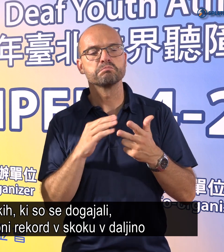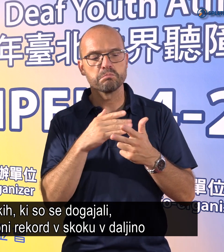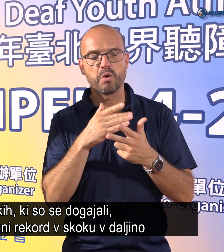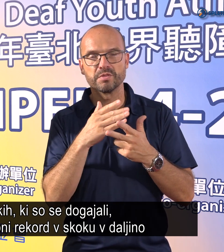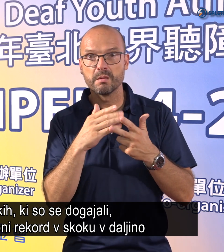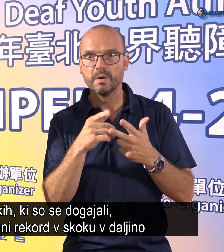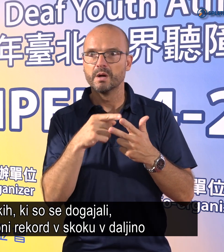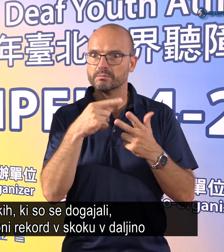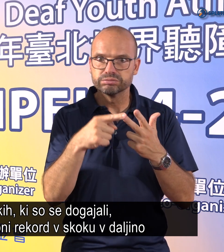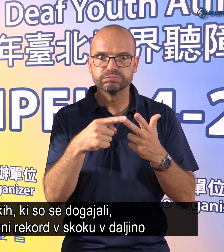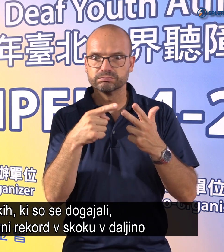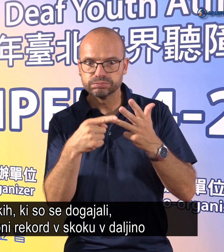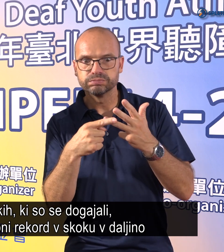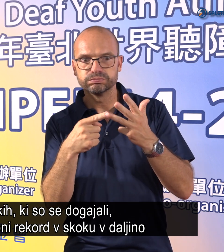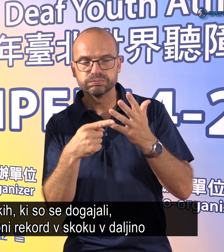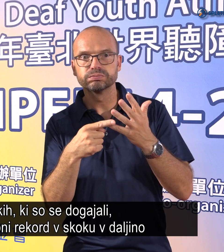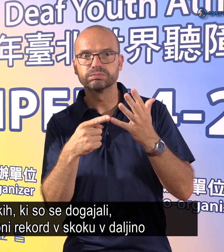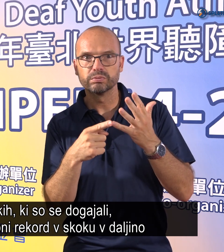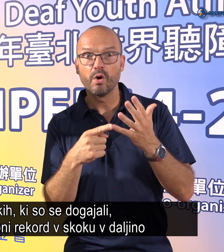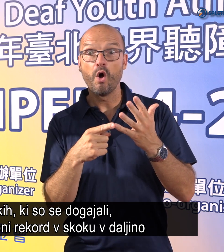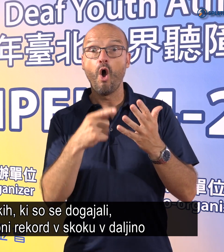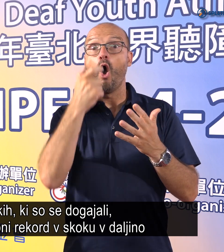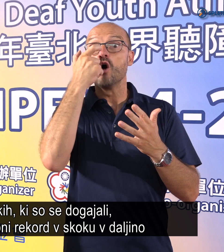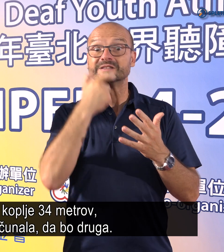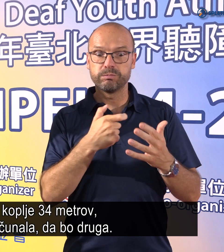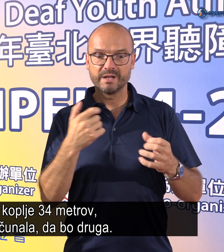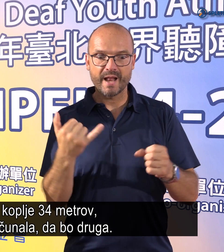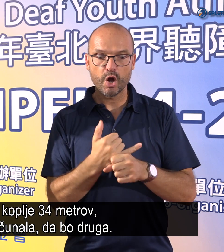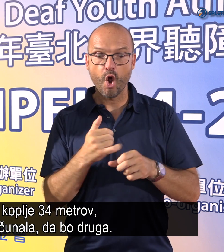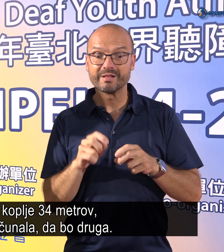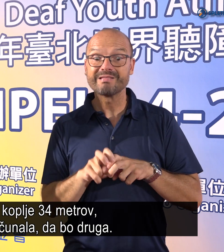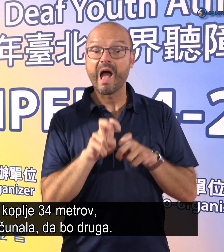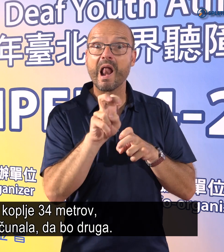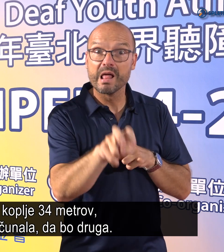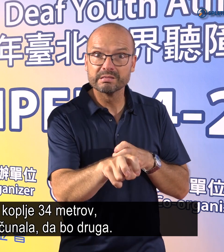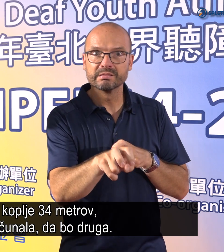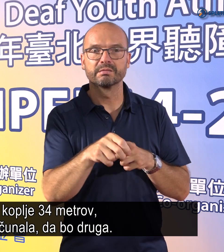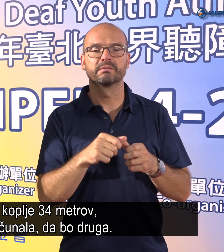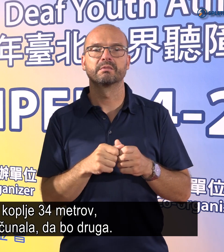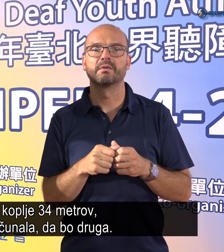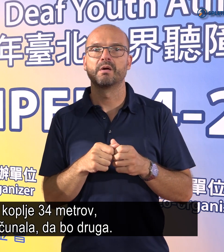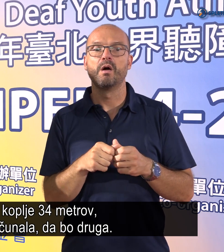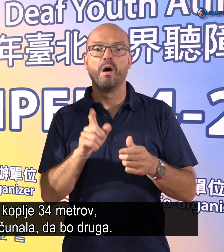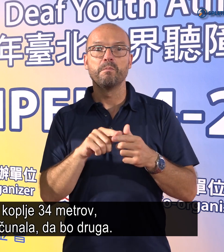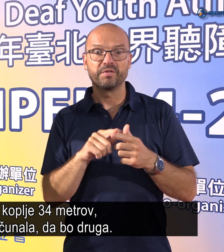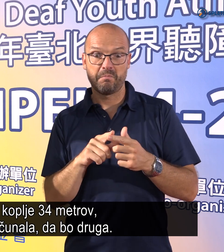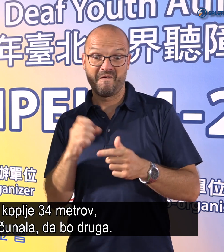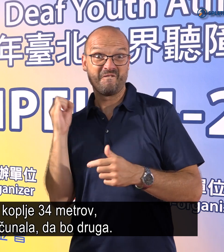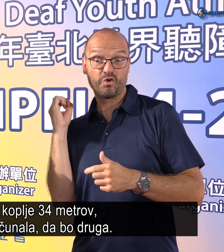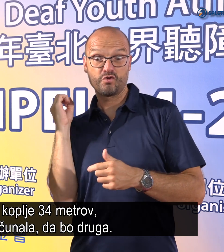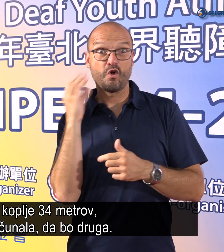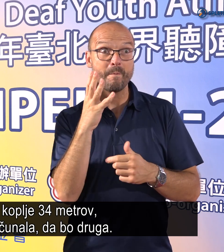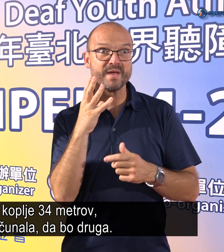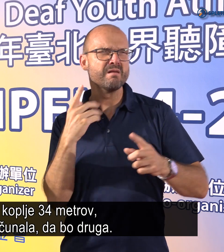Po dogodkih, ki so se dogajali, da je šla v Sebni dolino, pa da je vrgla 34 metrov kopje,